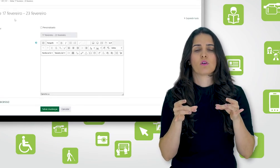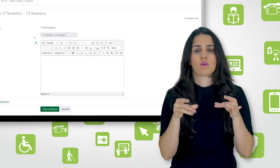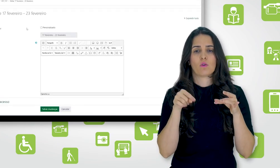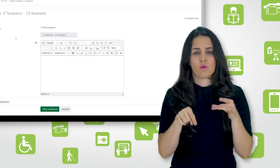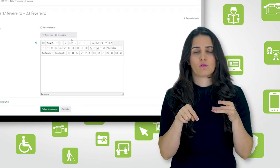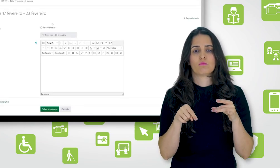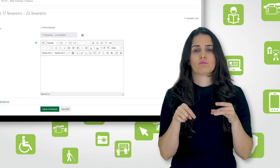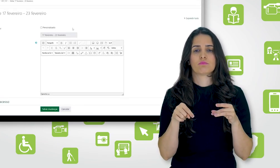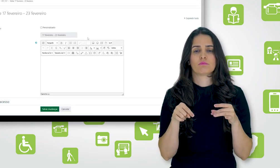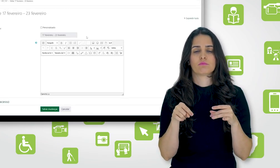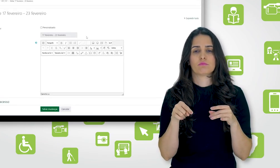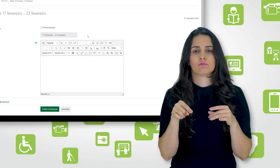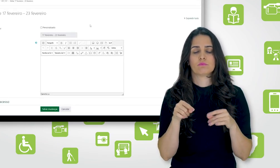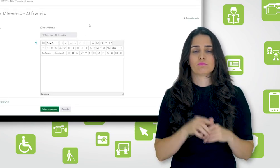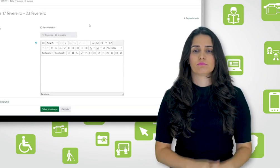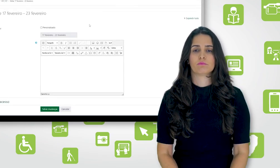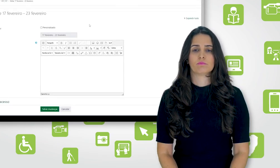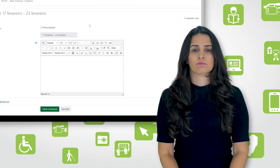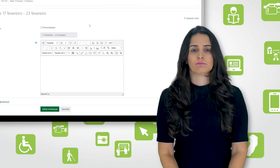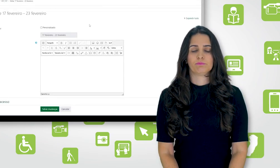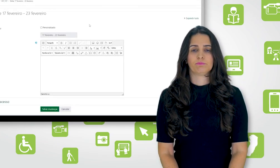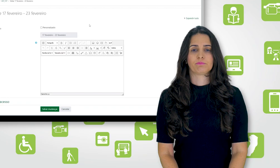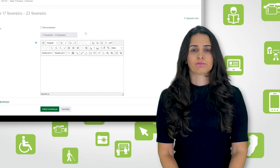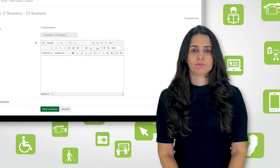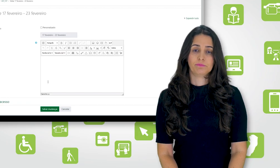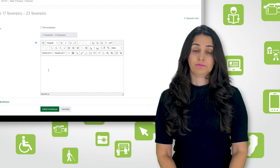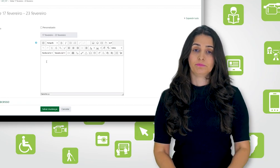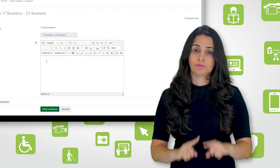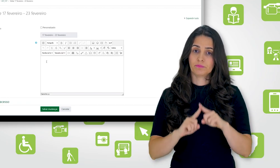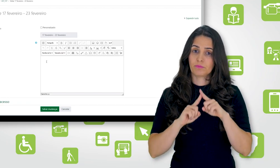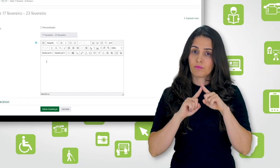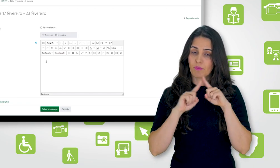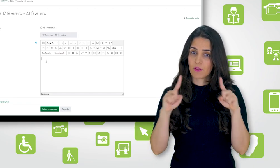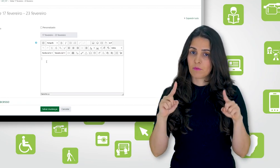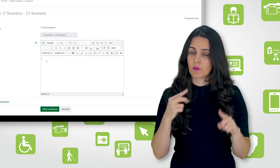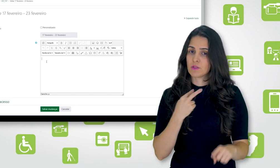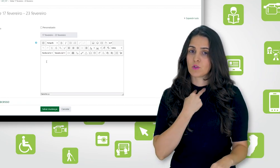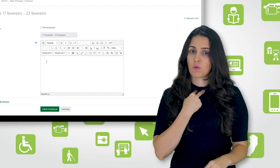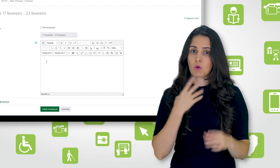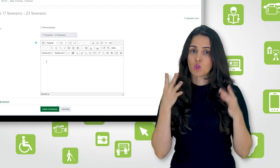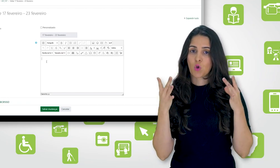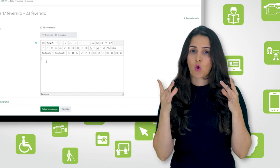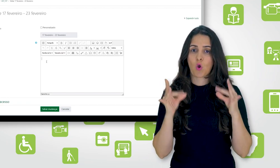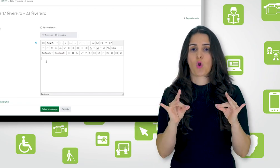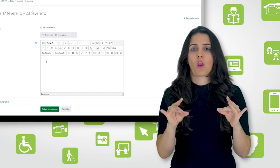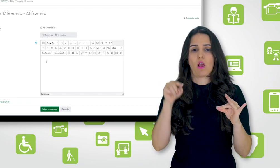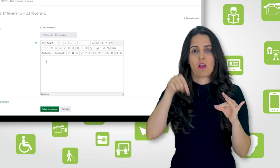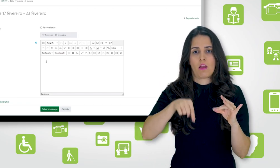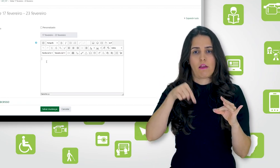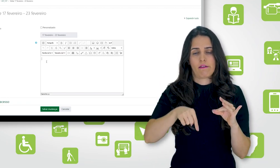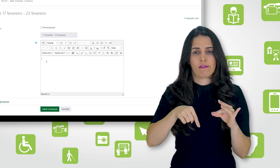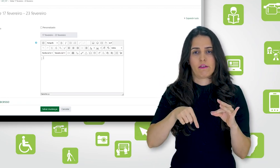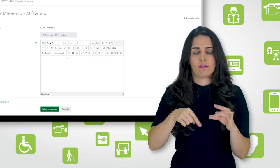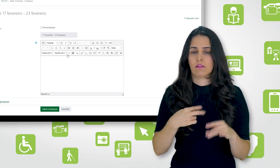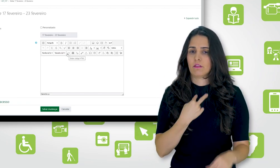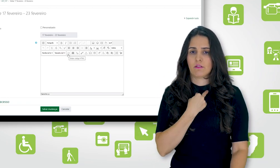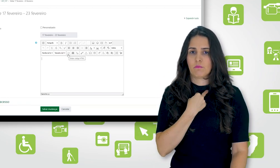aqui para o nosso exemplo porém não posso colar esse código diretamente aqui no editor eu preciso